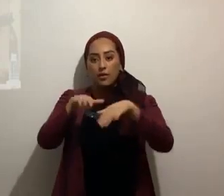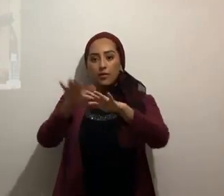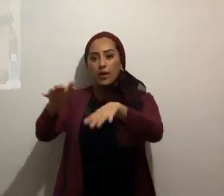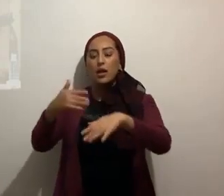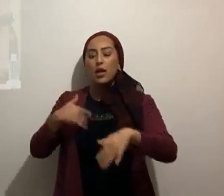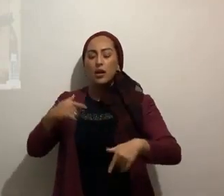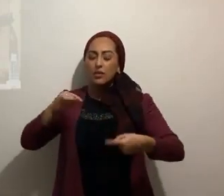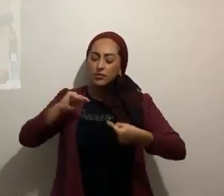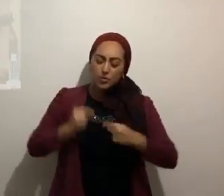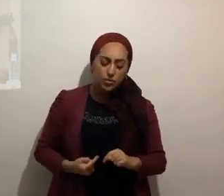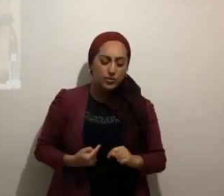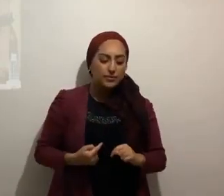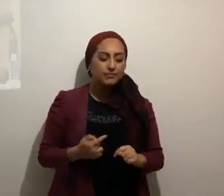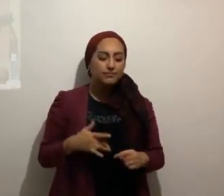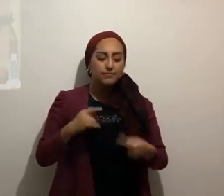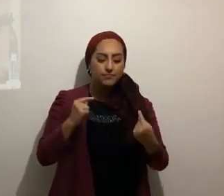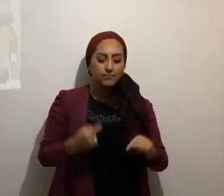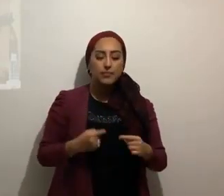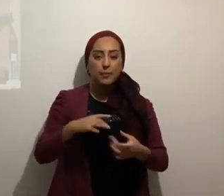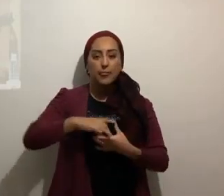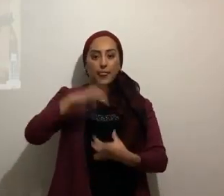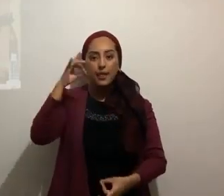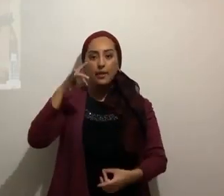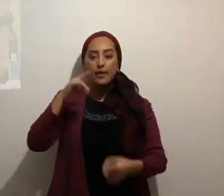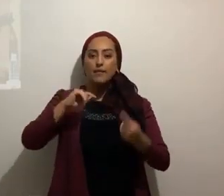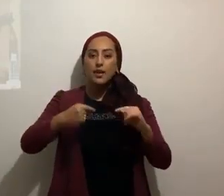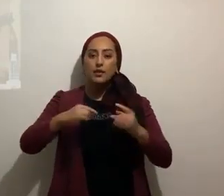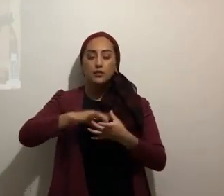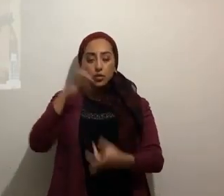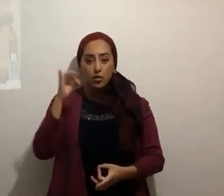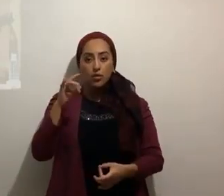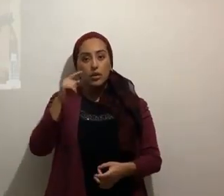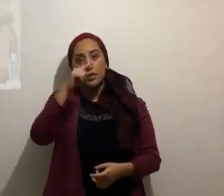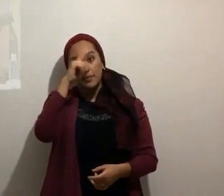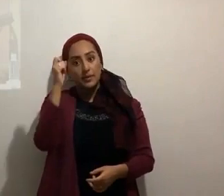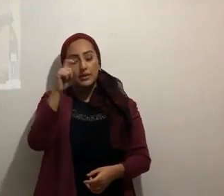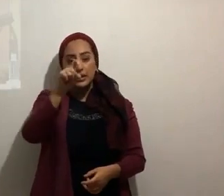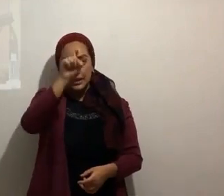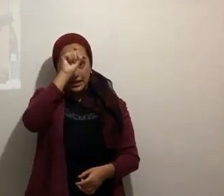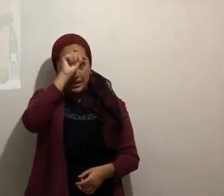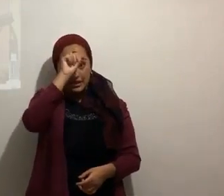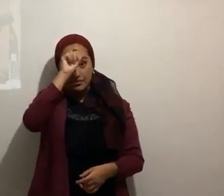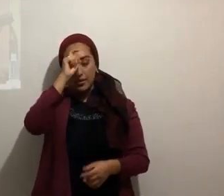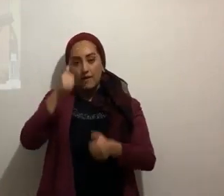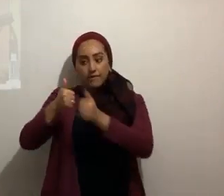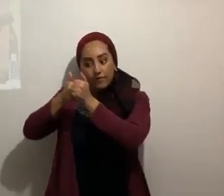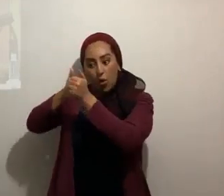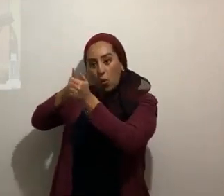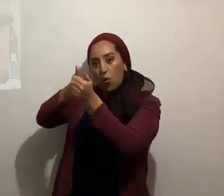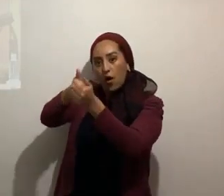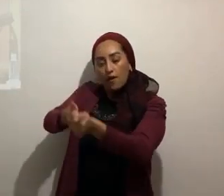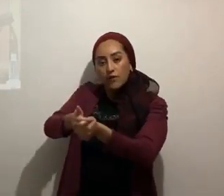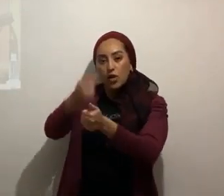kofle en hebreo, nefesh, un dolor del alma, porque los egipcios venían atrás